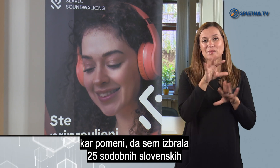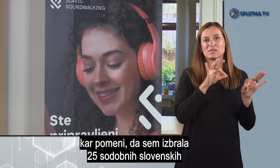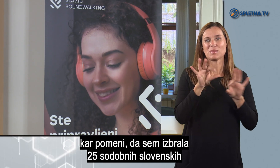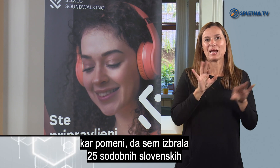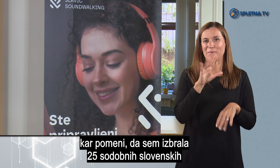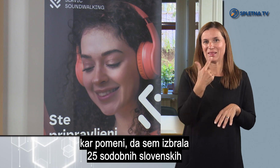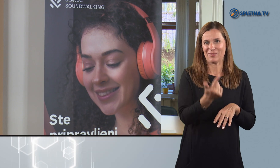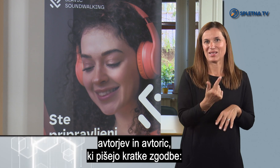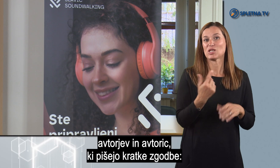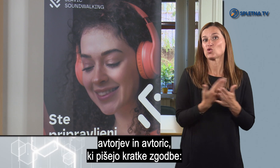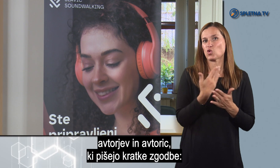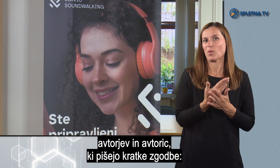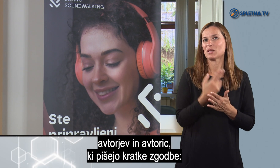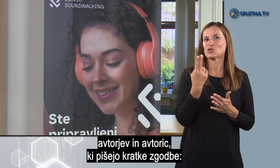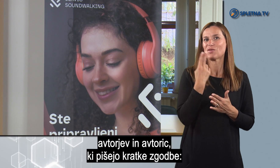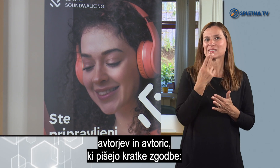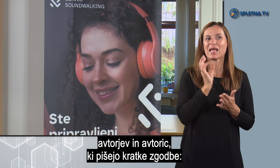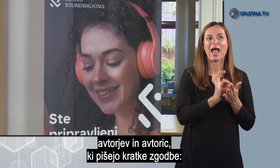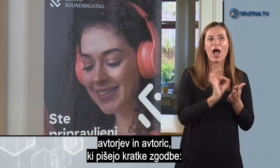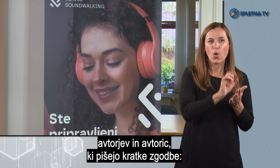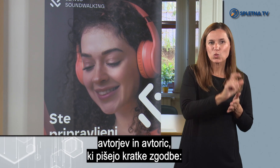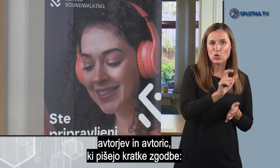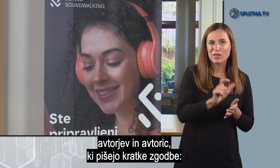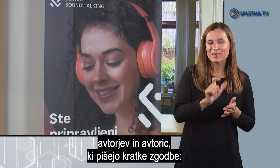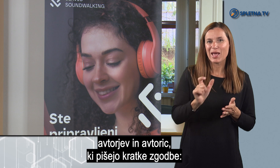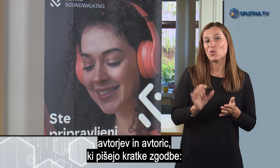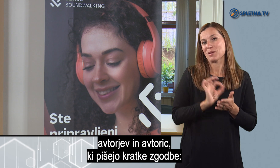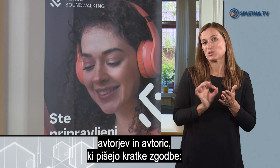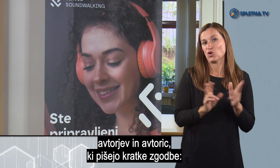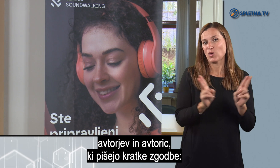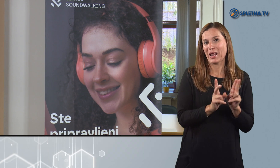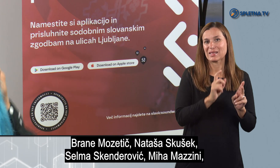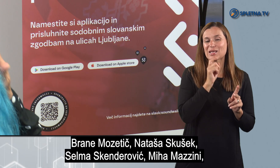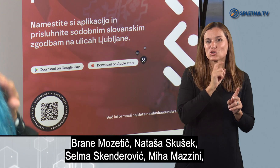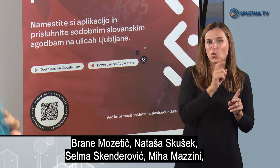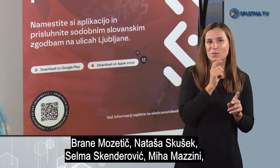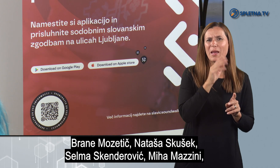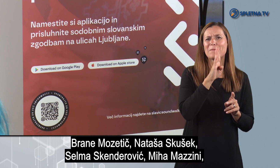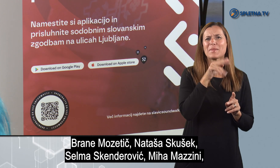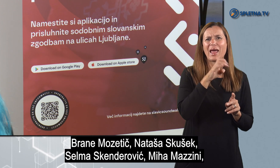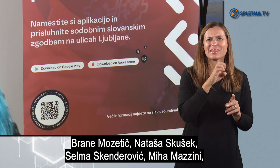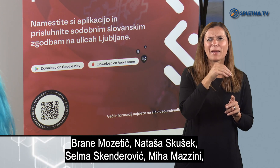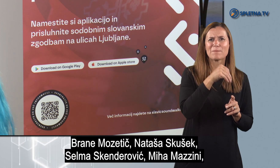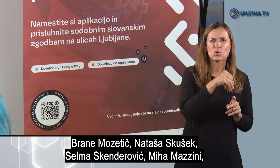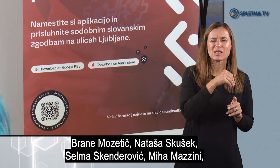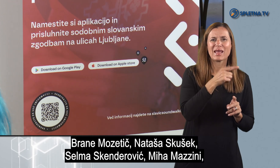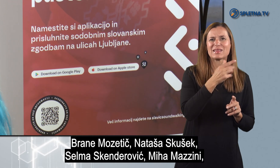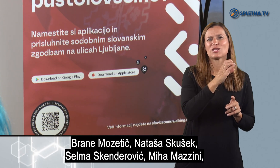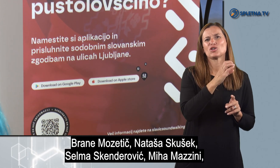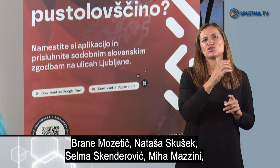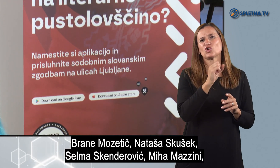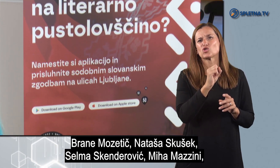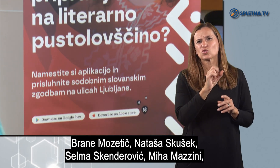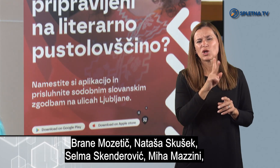25 sodobnih slovenskih avtorjev in avtoric, ki pišejo kratke zgodbe. Brane Mozetič, Nataša